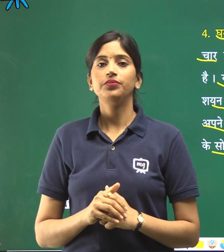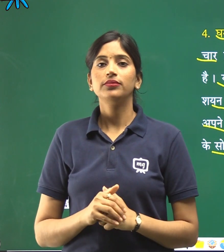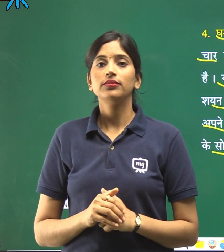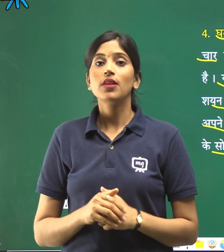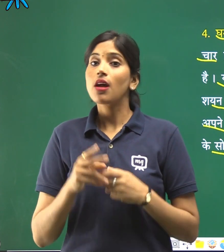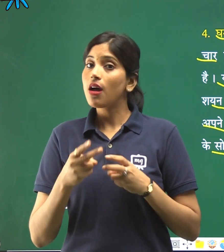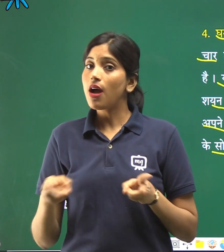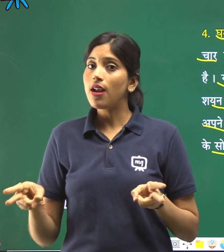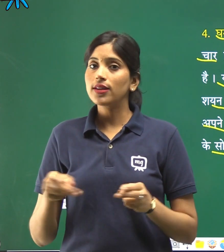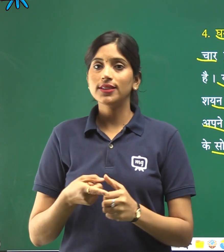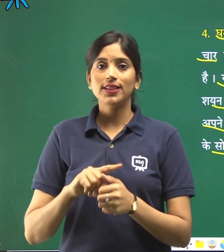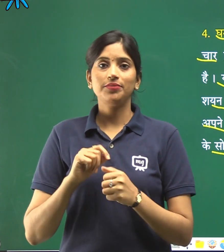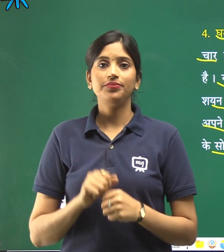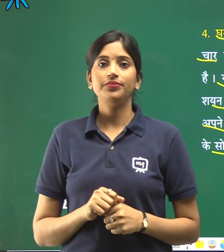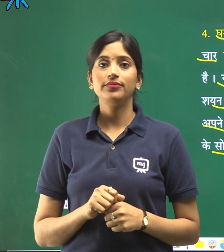अलग से